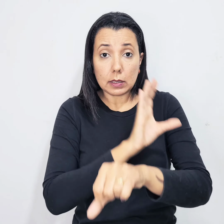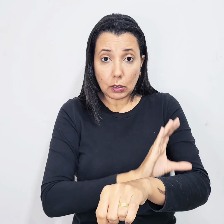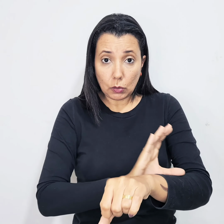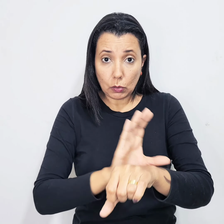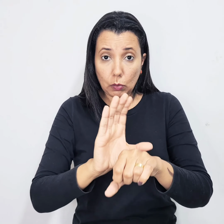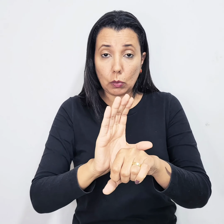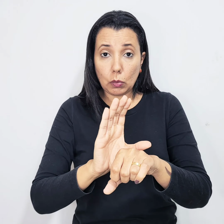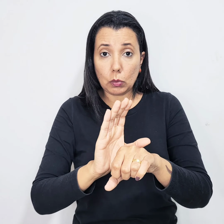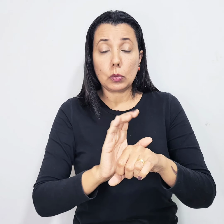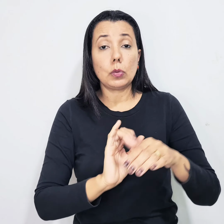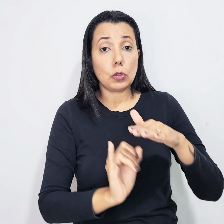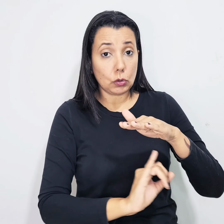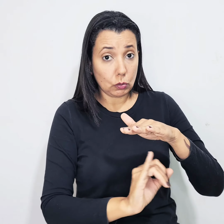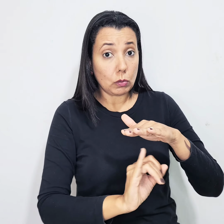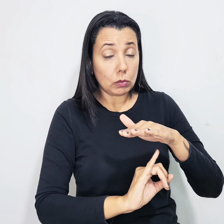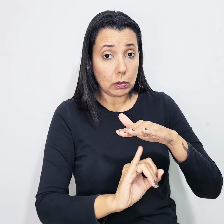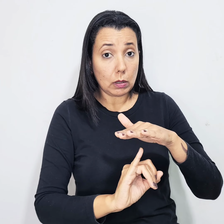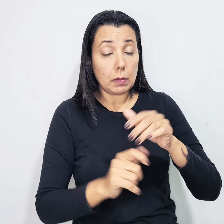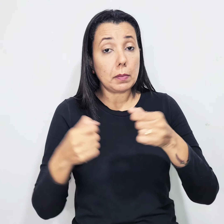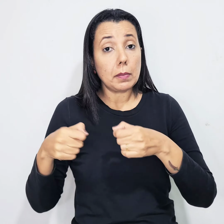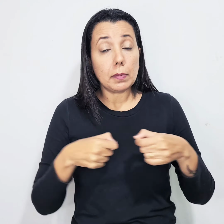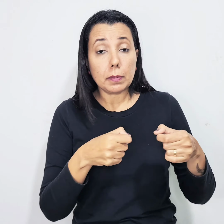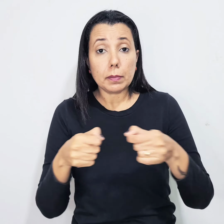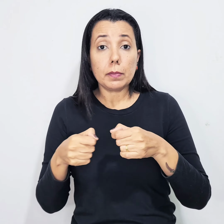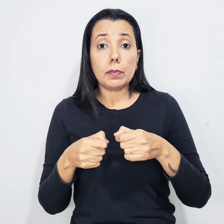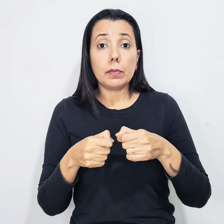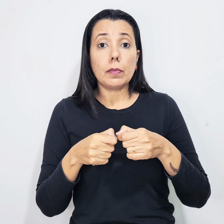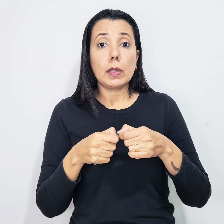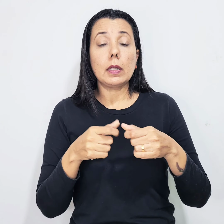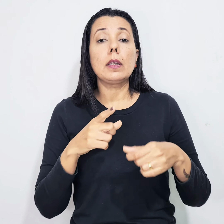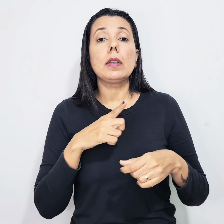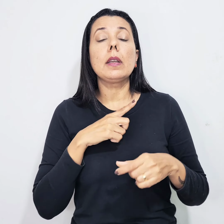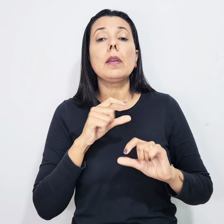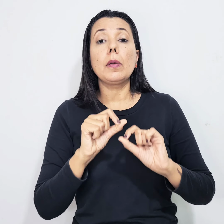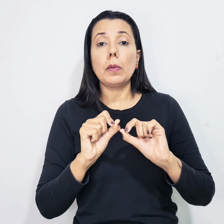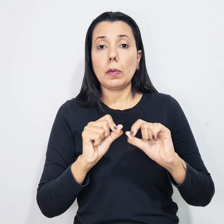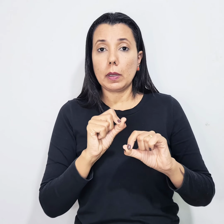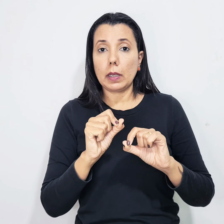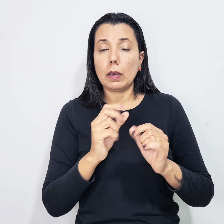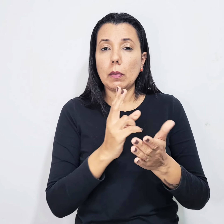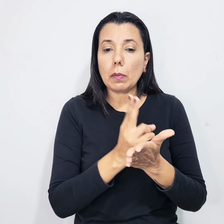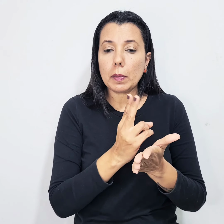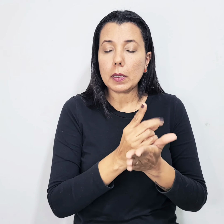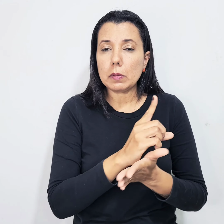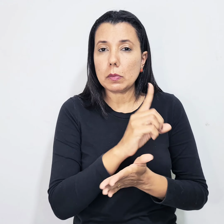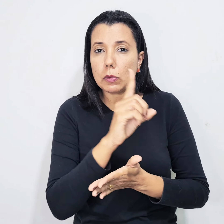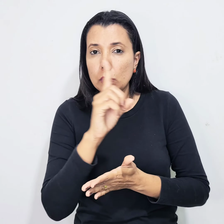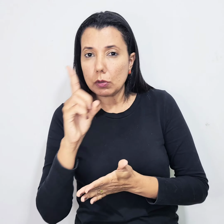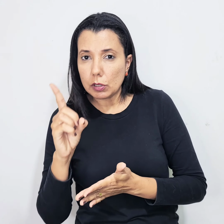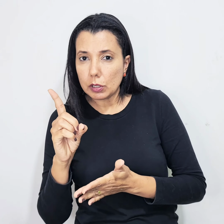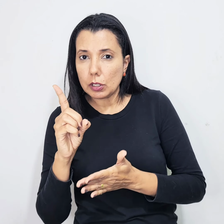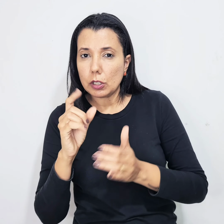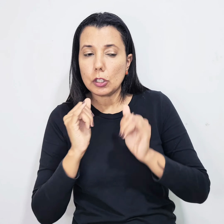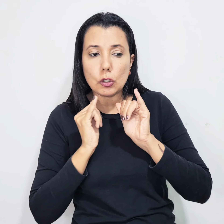dessas instituições deverão ser compatíveis com a data de divulgação